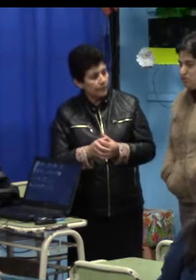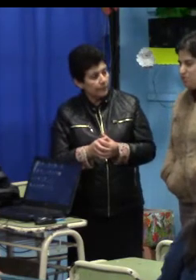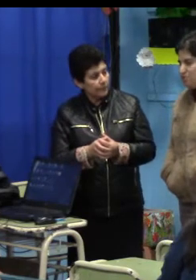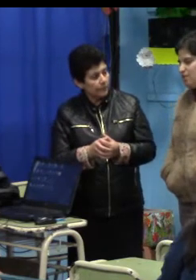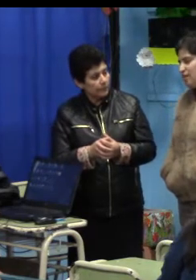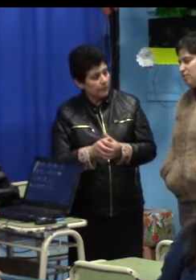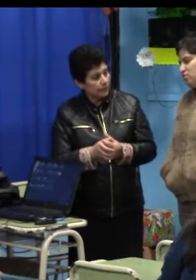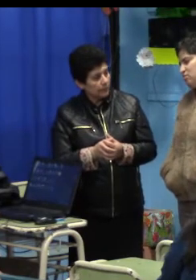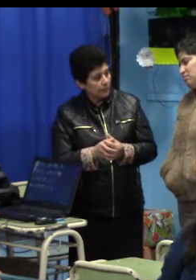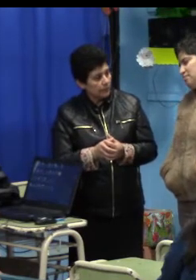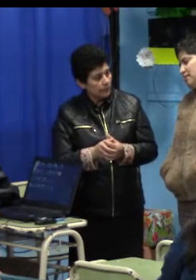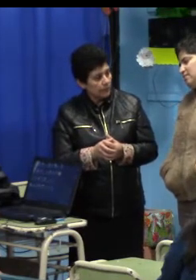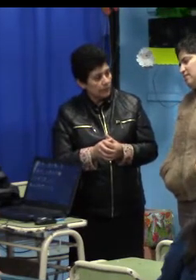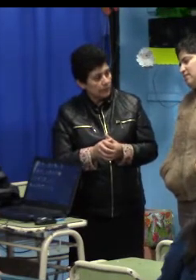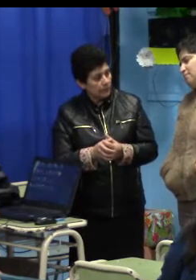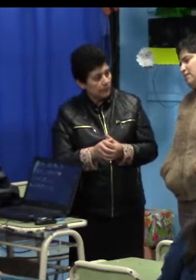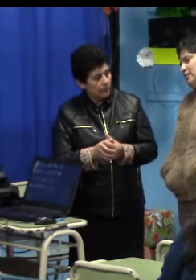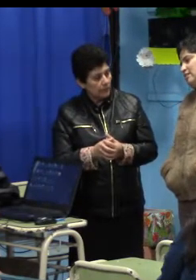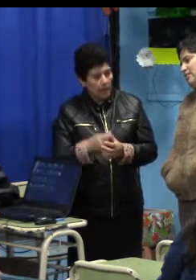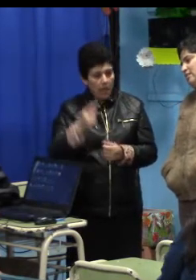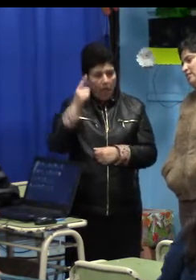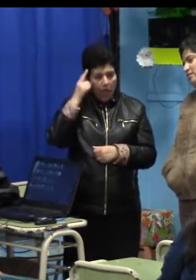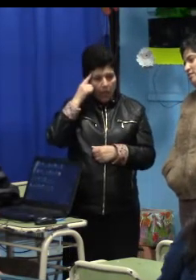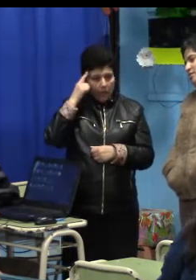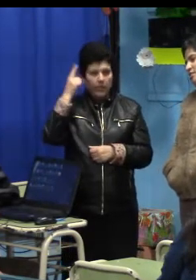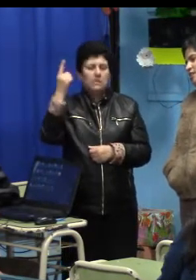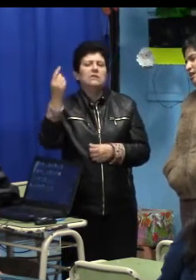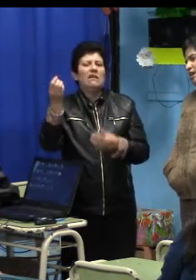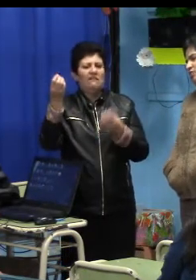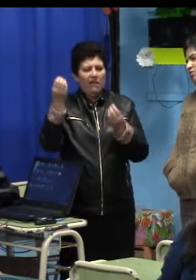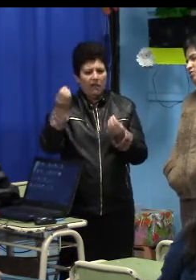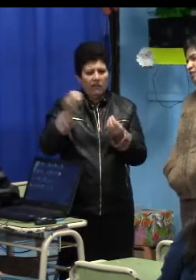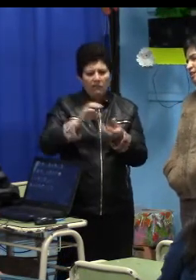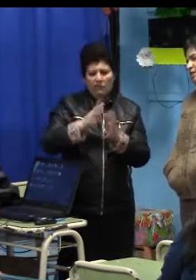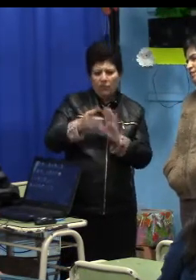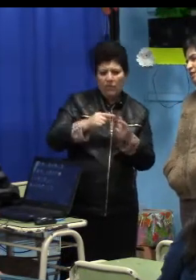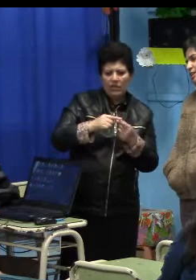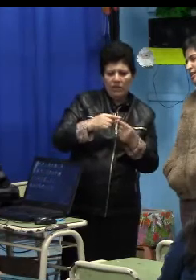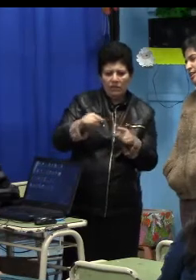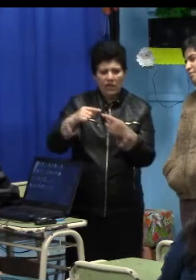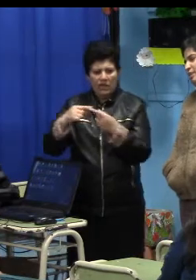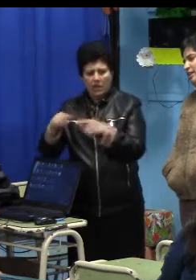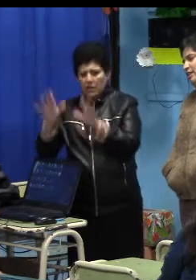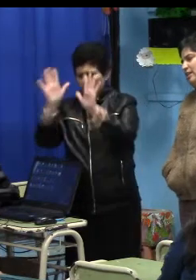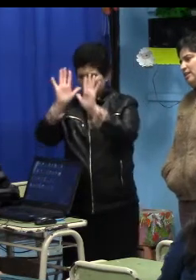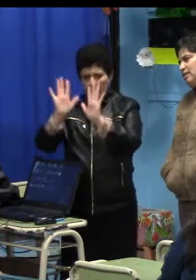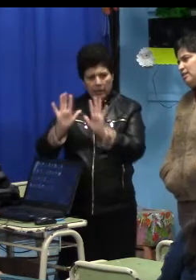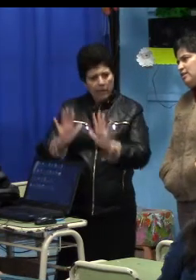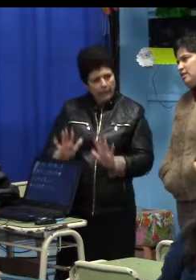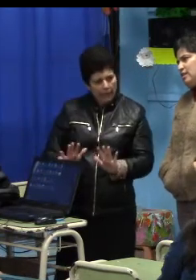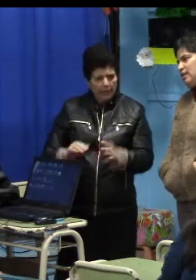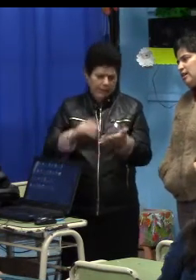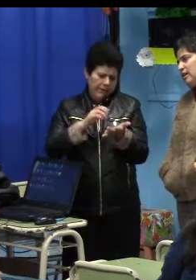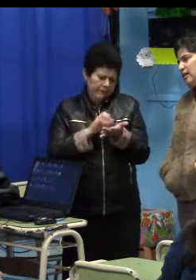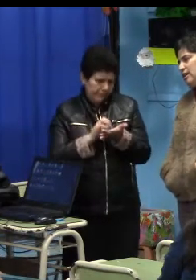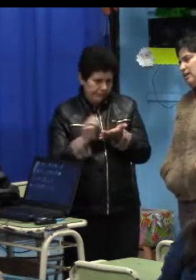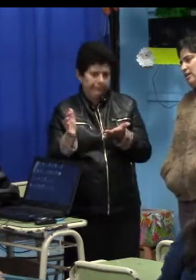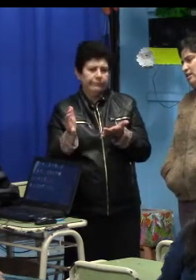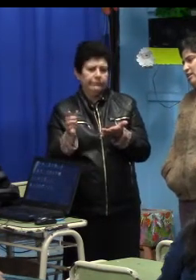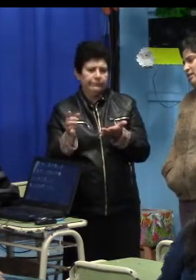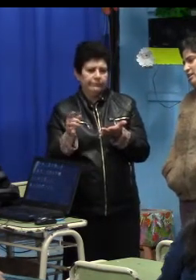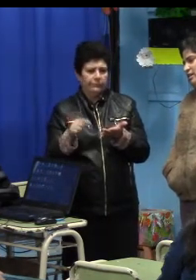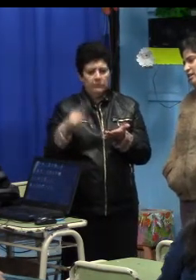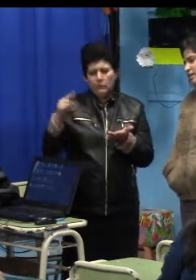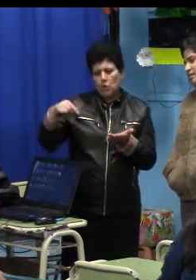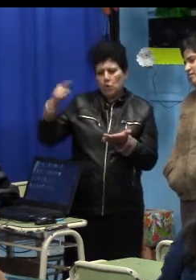no son los mismos gastos pensar en pasar cosas al material del braille que